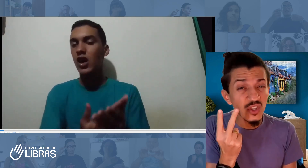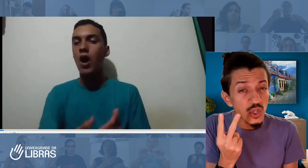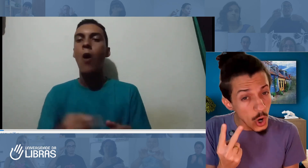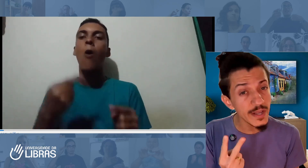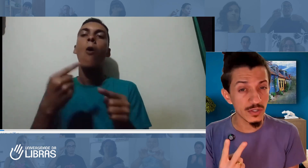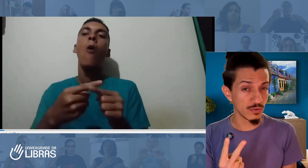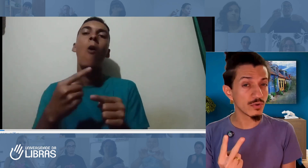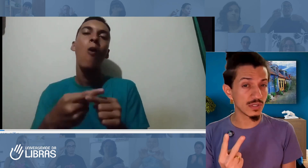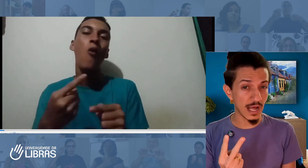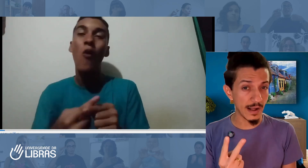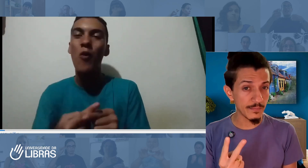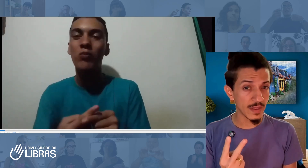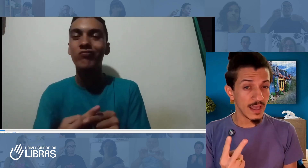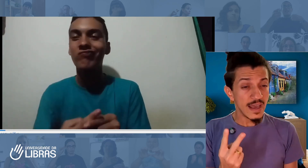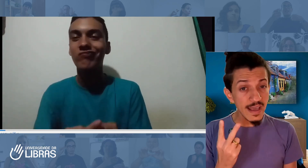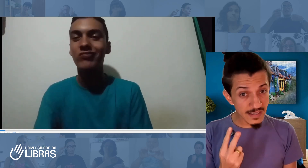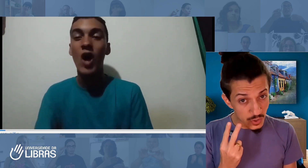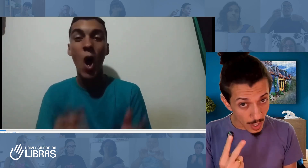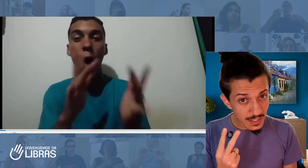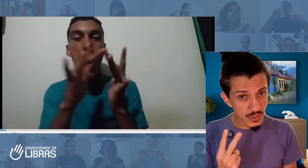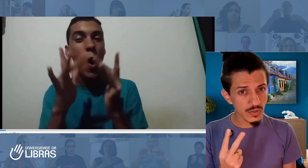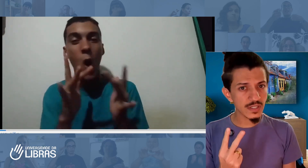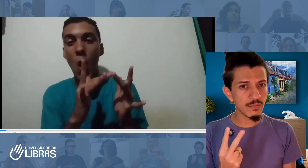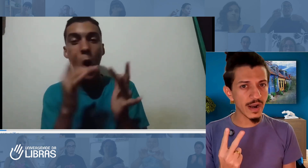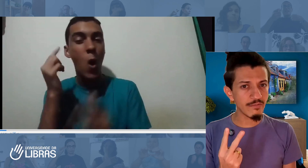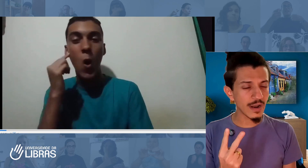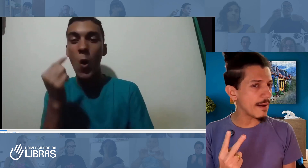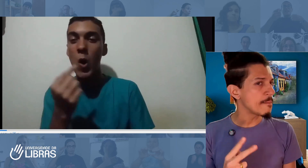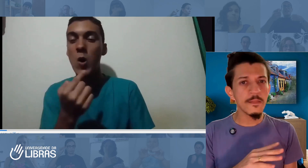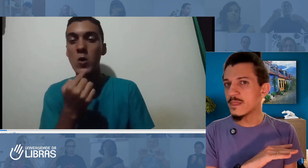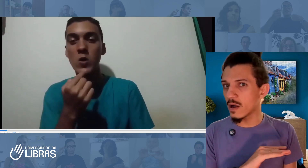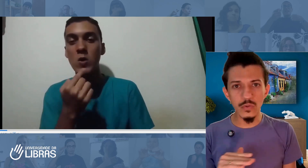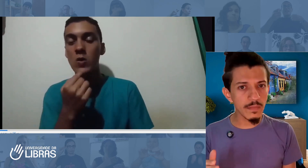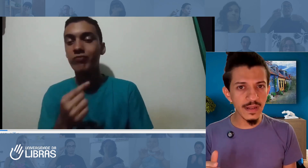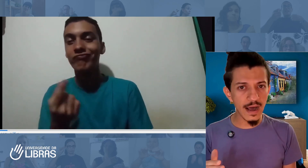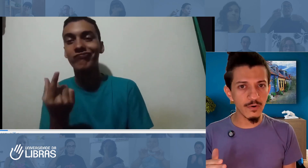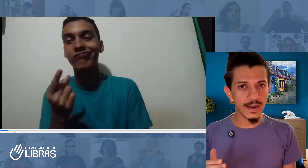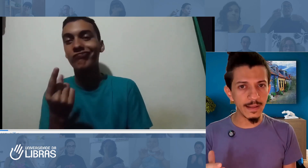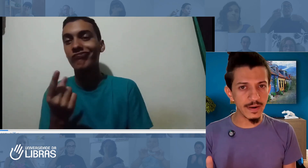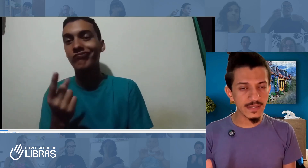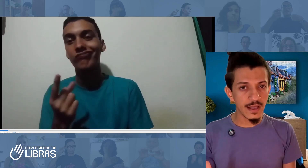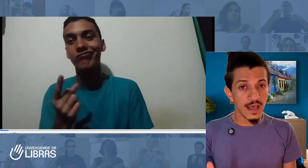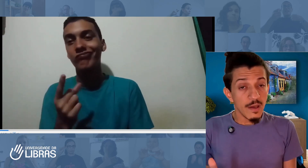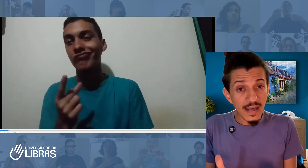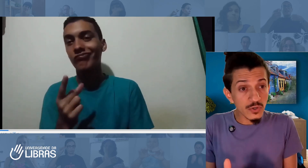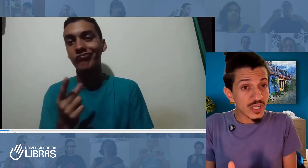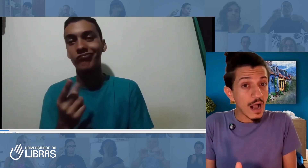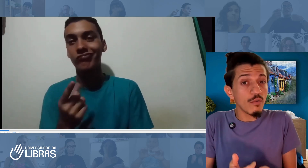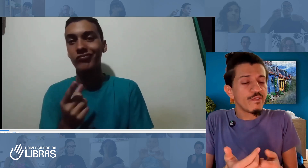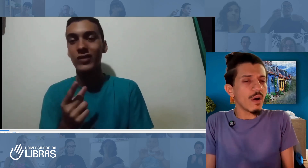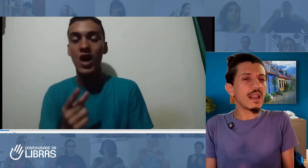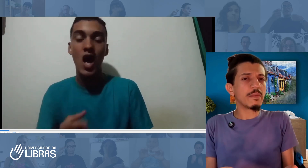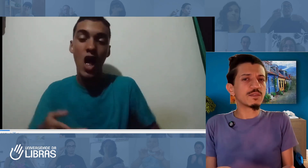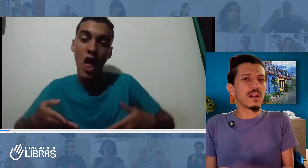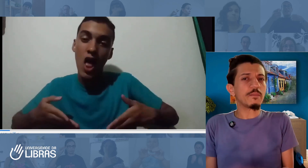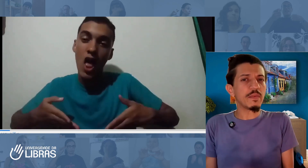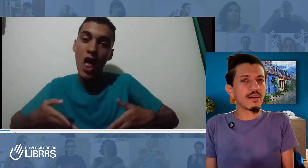2 surdos lá. E esses 2 surdos que moravam lá não dominavam a Libras. Mas o Tiago viu a Libras pela primeira vez